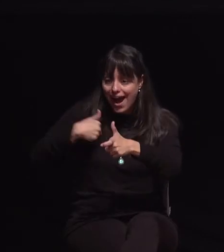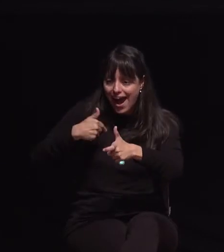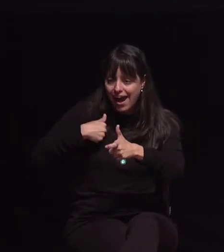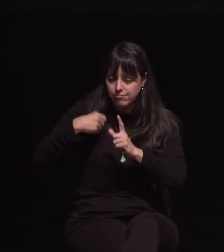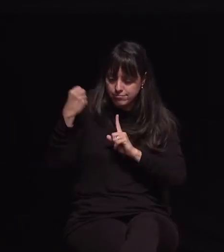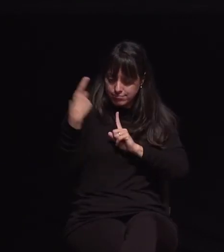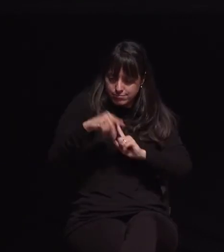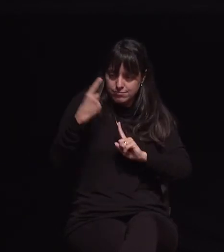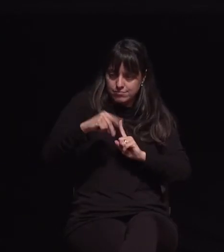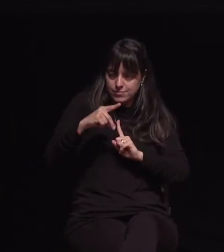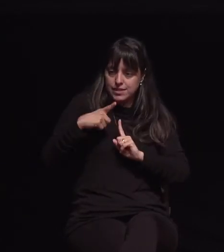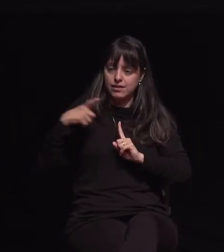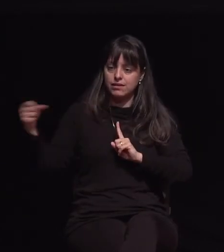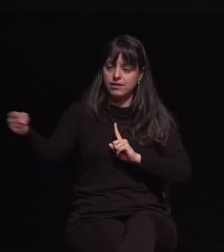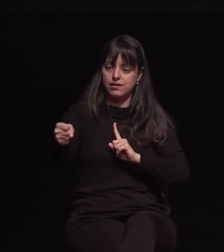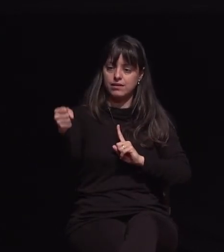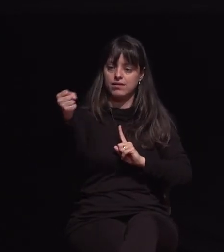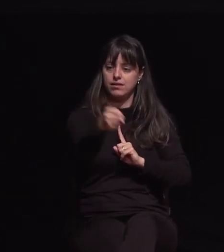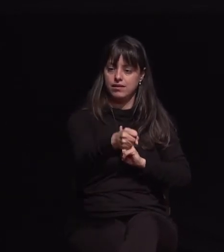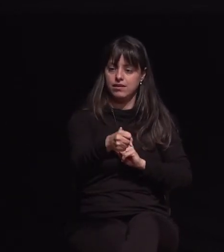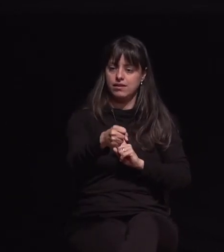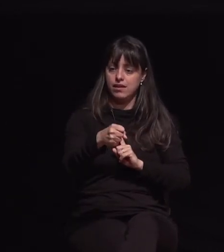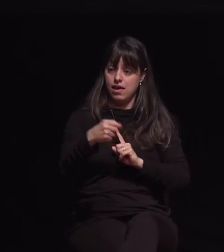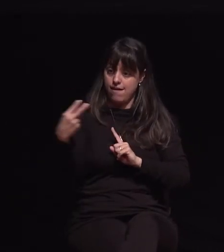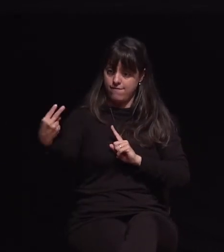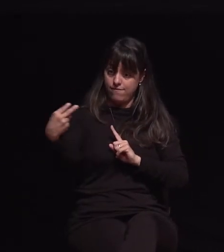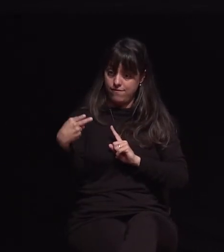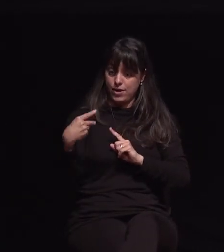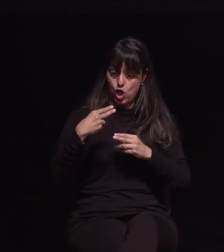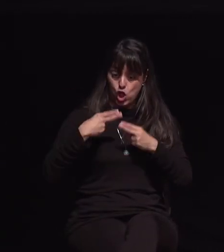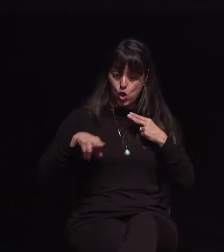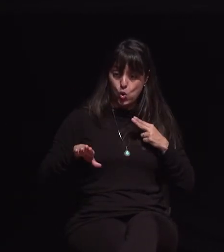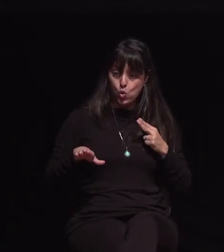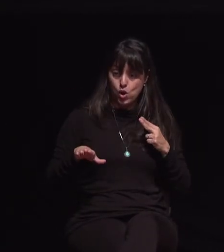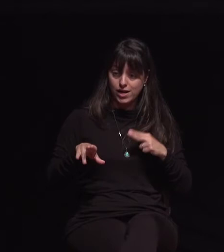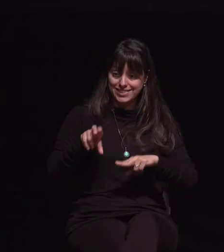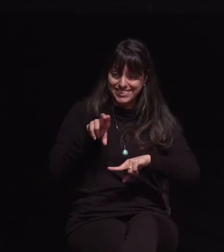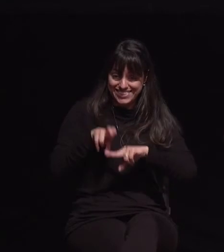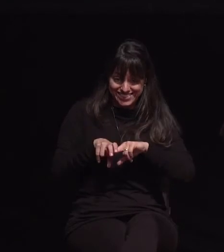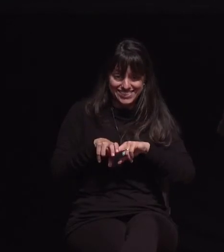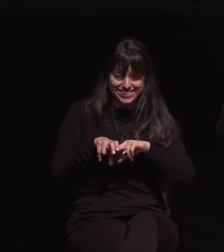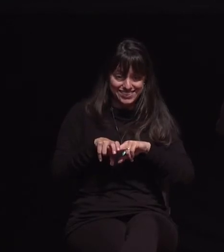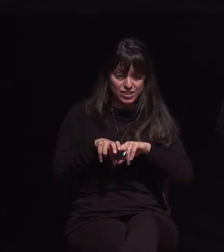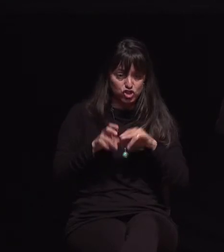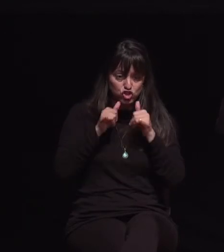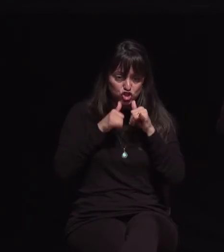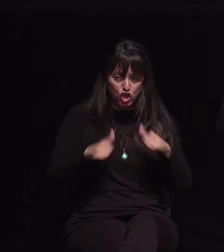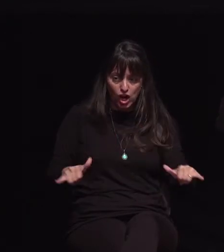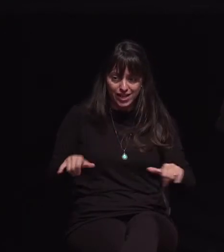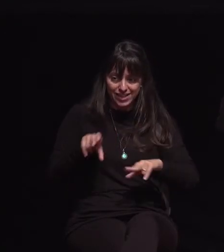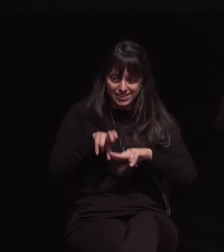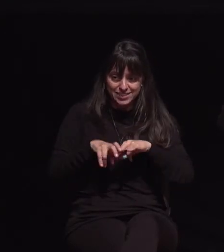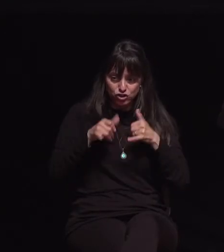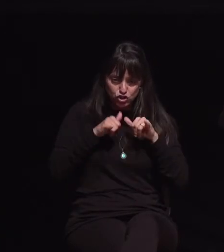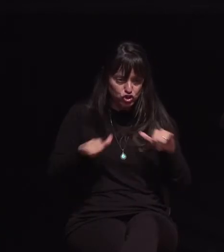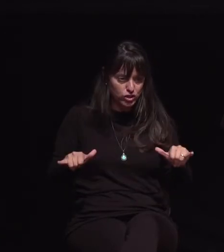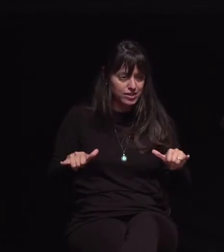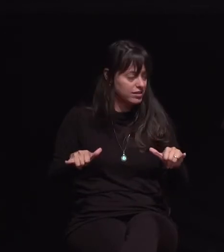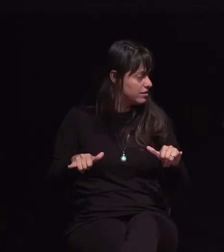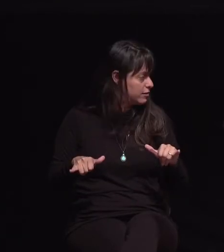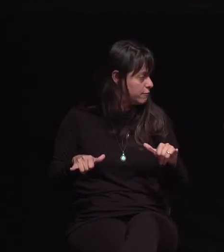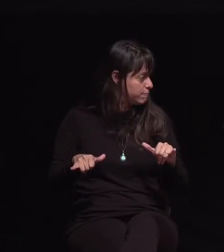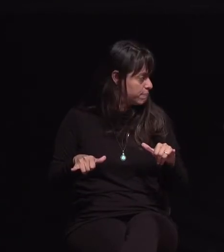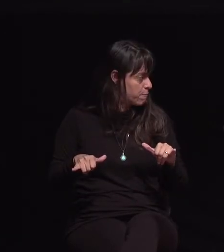torturada. Nua, sentada na cadeira dragão, como aquela Marlene